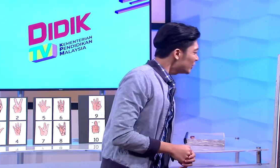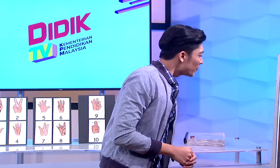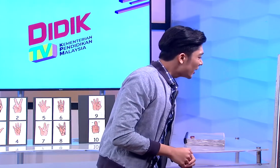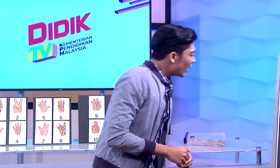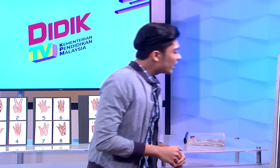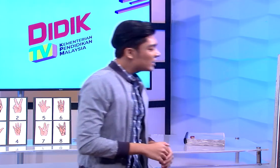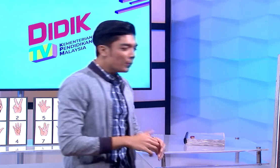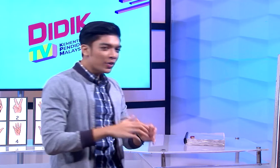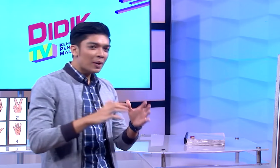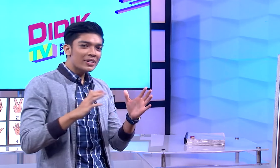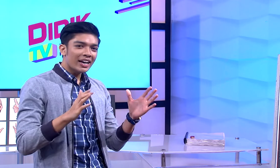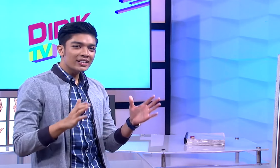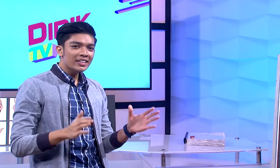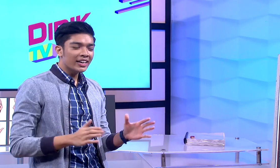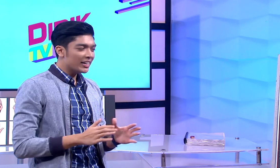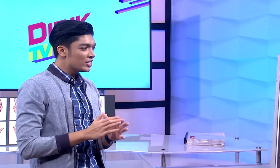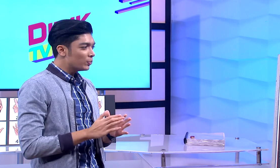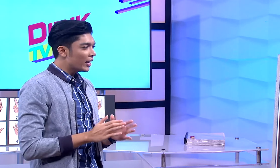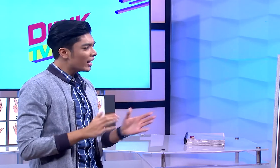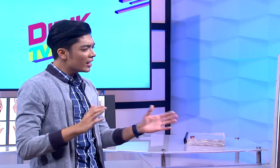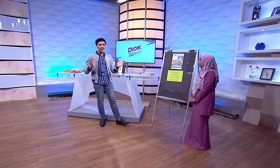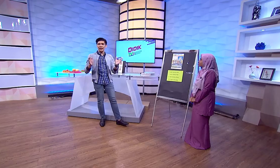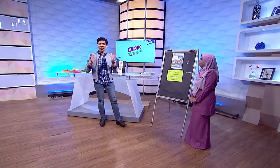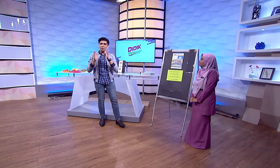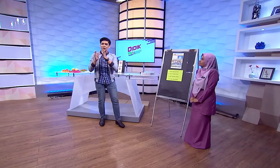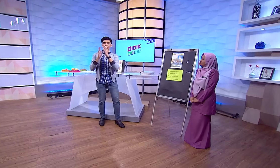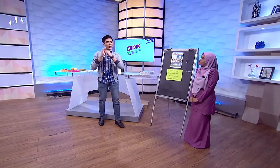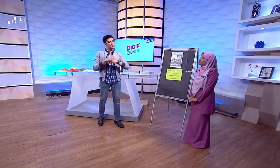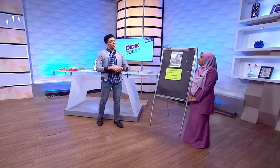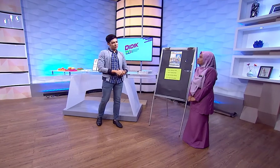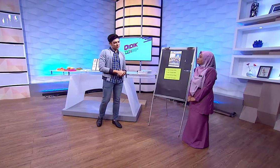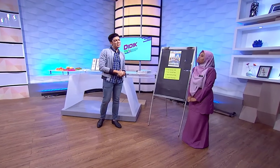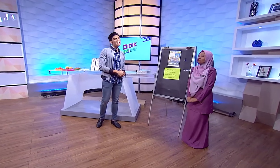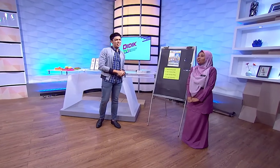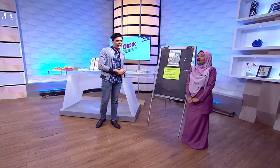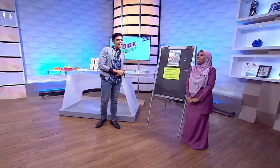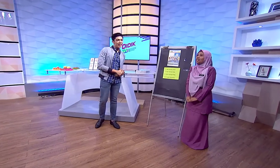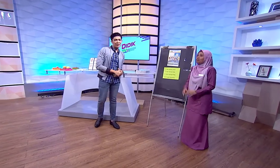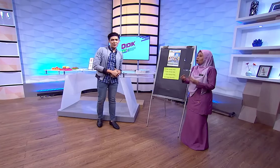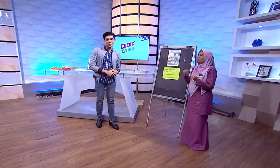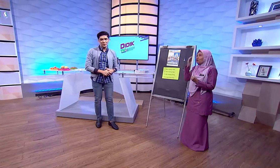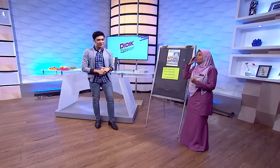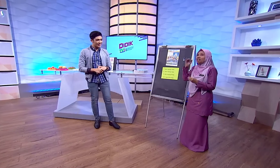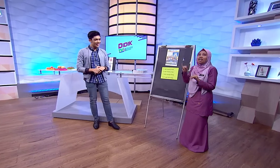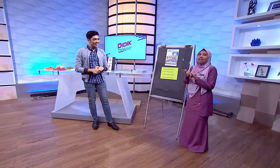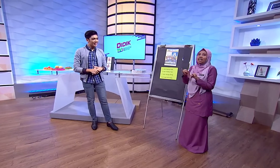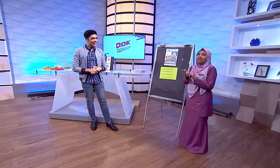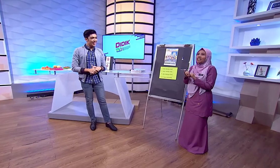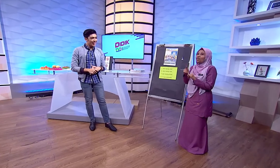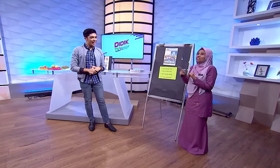kita pun dah menyanyi dengan jadi semua gak jadi berikutnya ke rumah mau tahu juga kalau